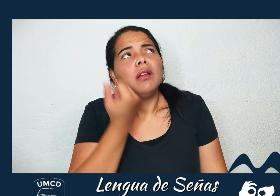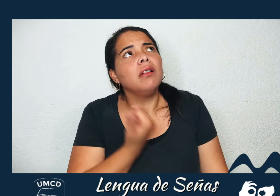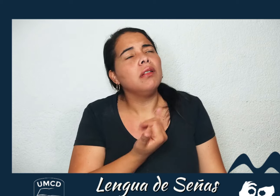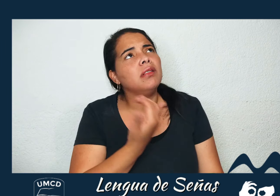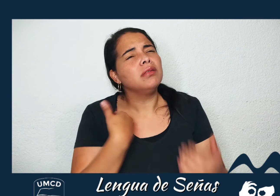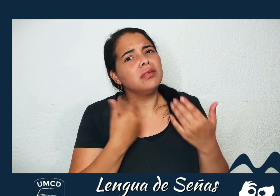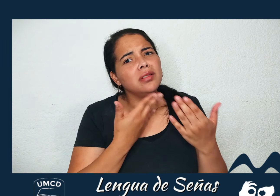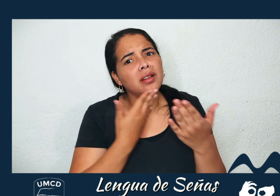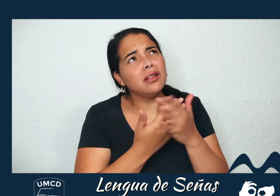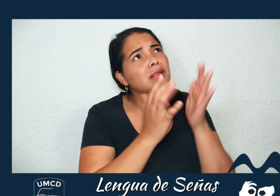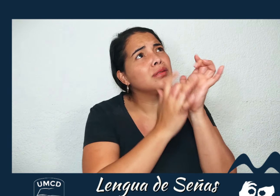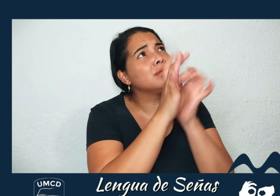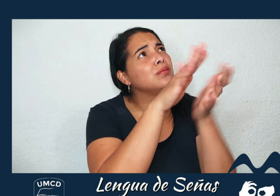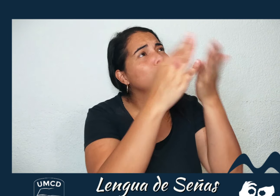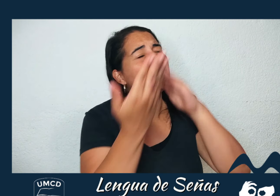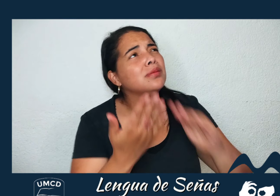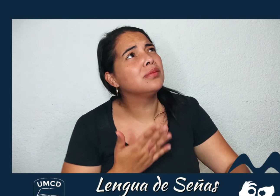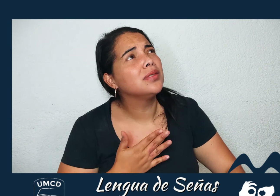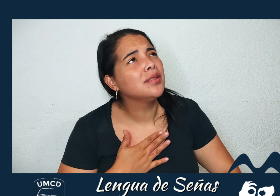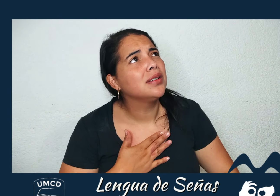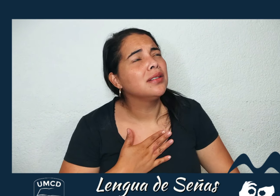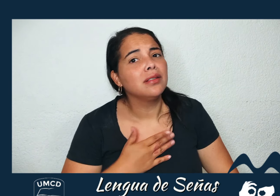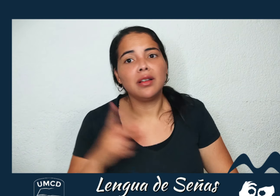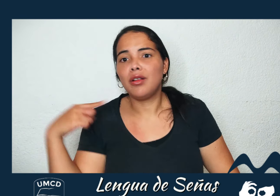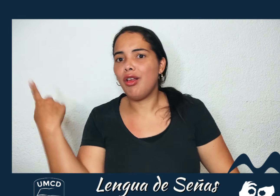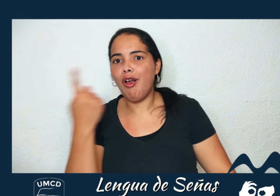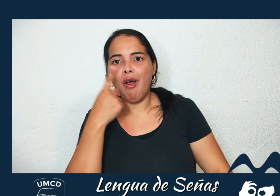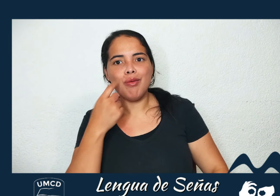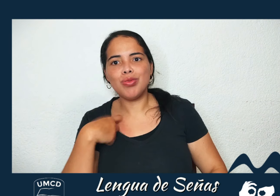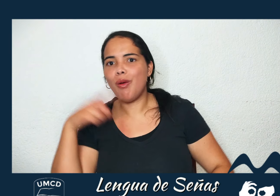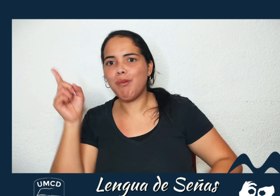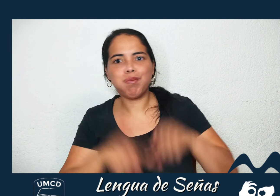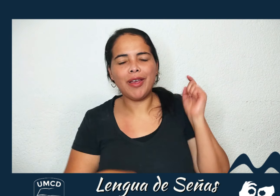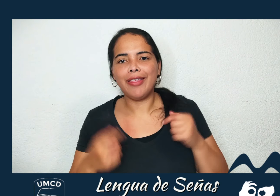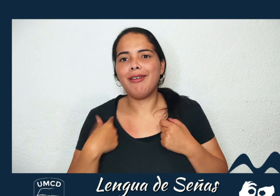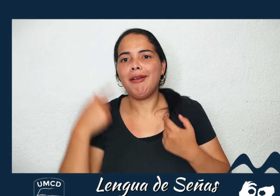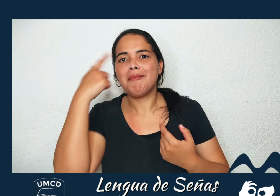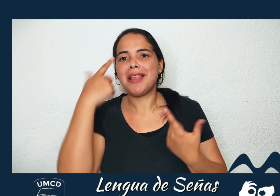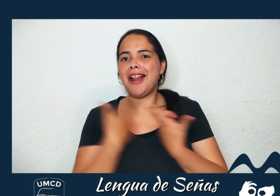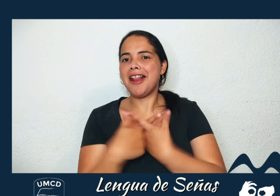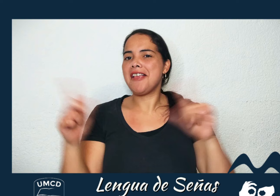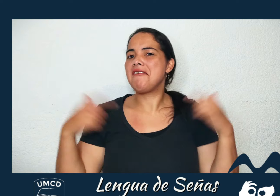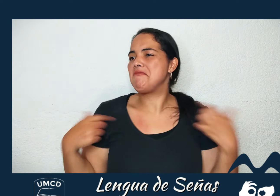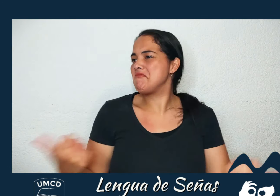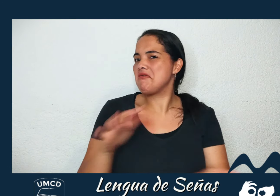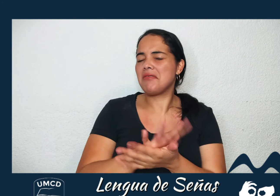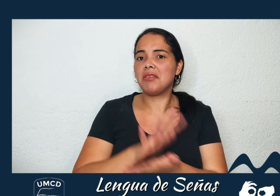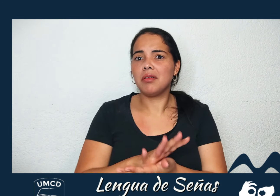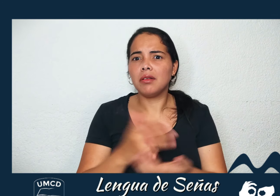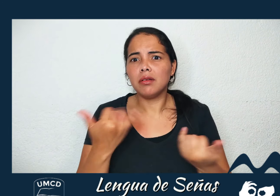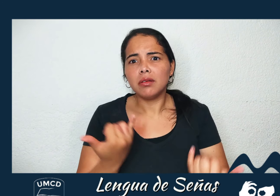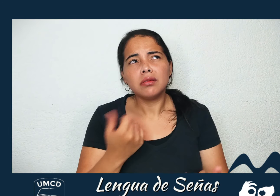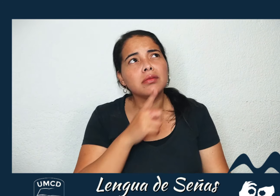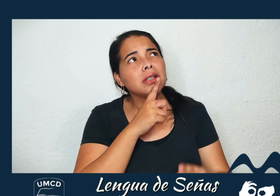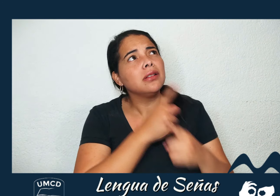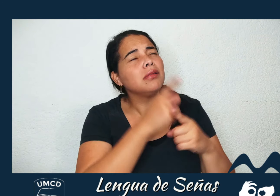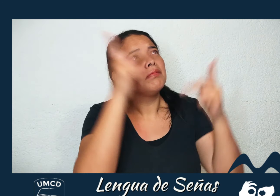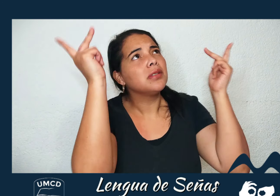ese sufrimiento traería lo que el hombre nunca hubiera podido conseguir, el perdón de sus